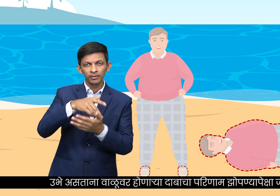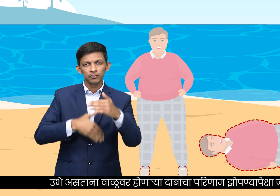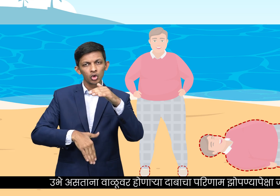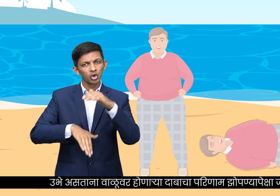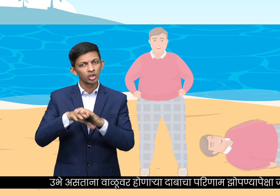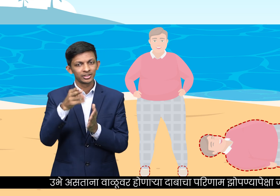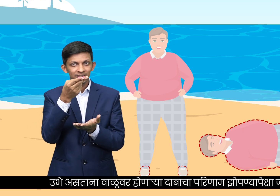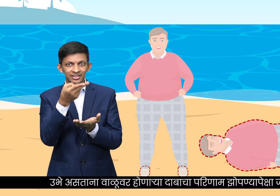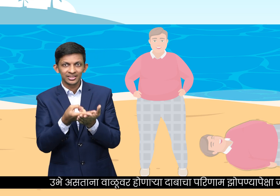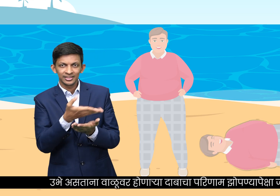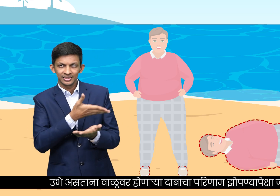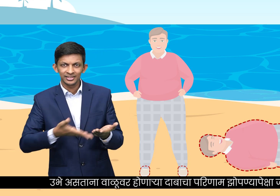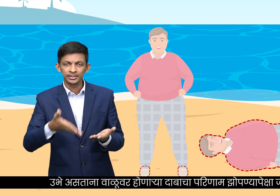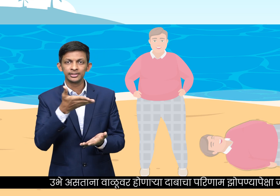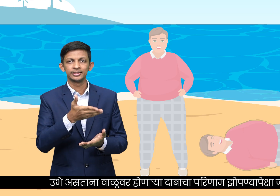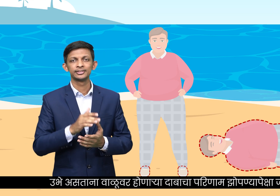असतो.